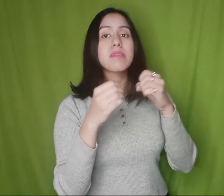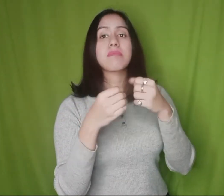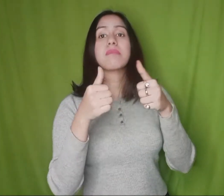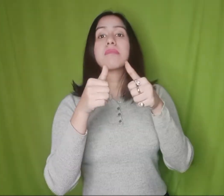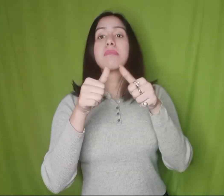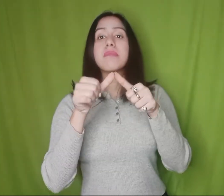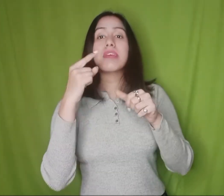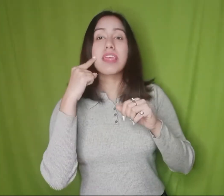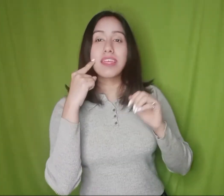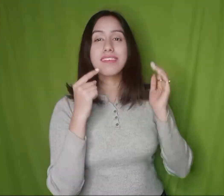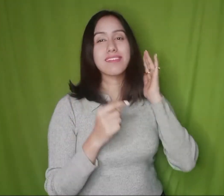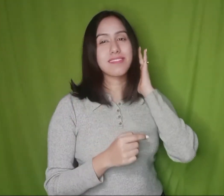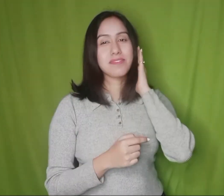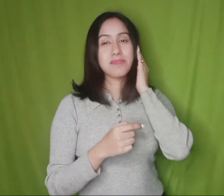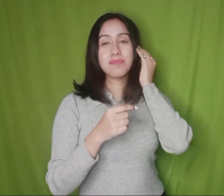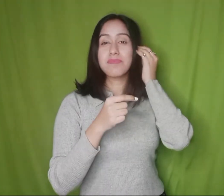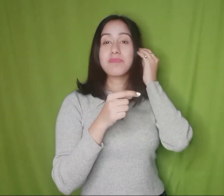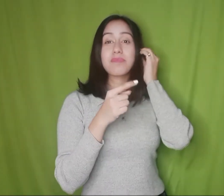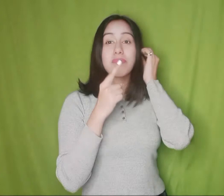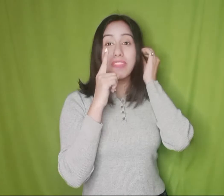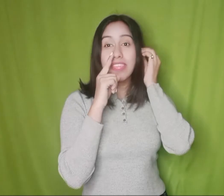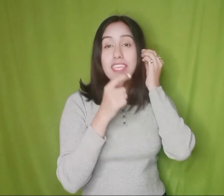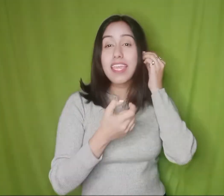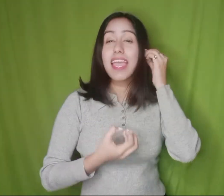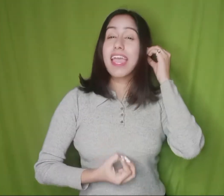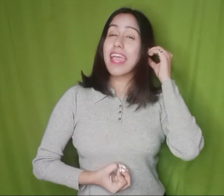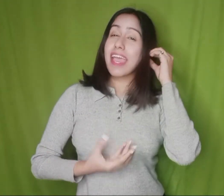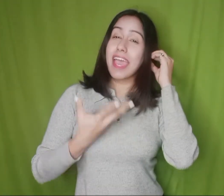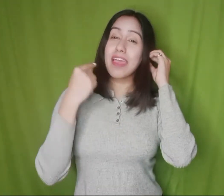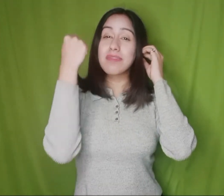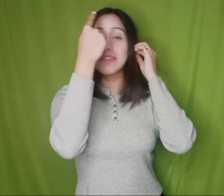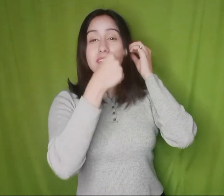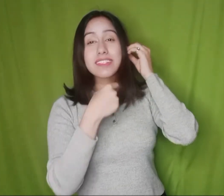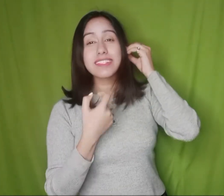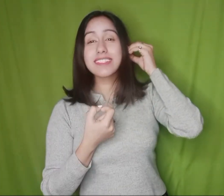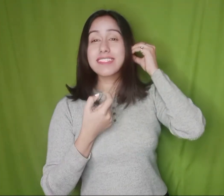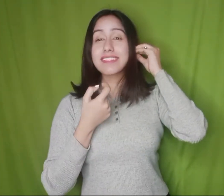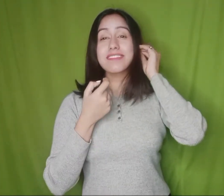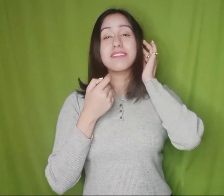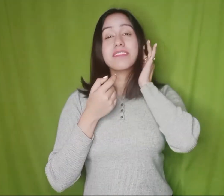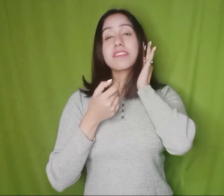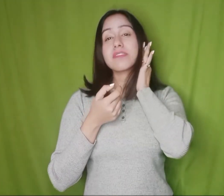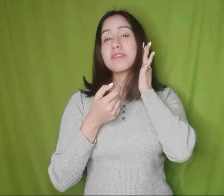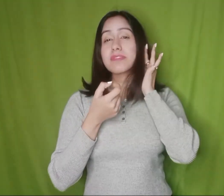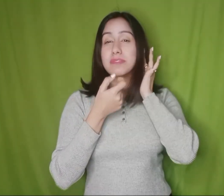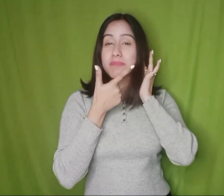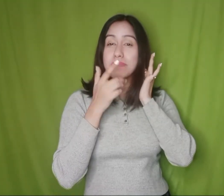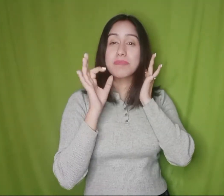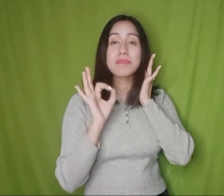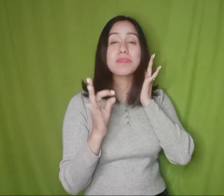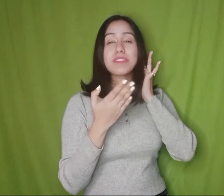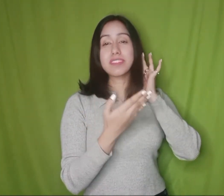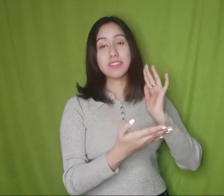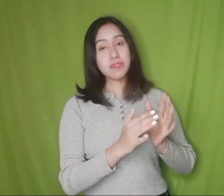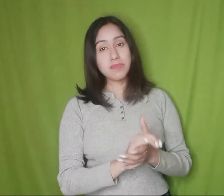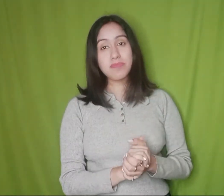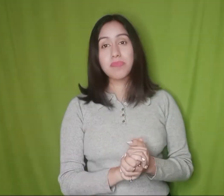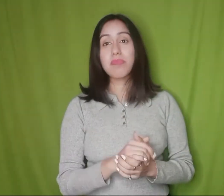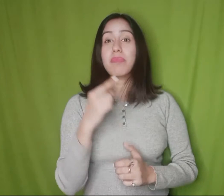मीरा ने अपनी पहली मुस्कुराहट से ही सारे मेरता का दिल जीत लिया था। ऐसा खिलखिलाता सलोना रूप